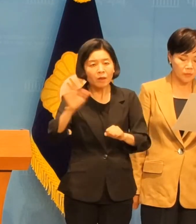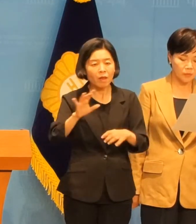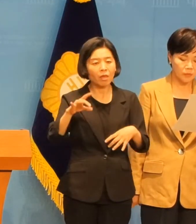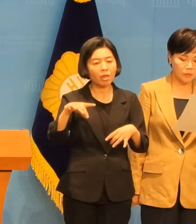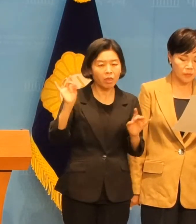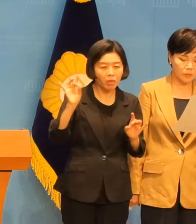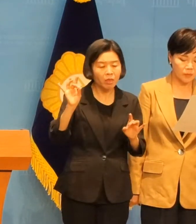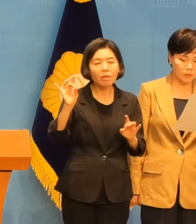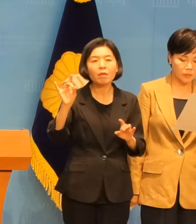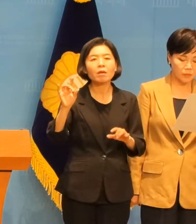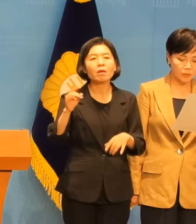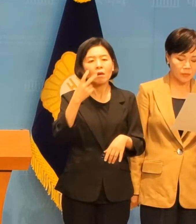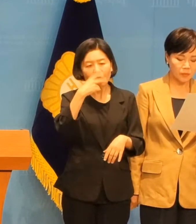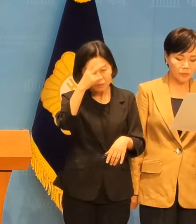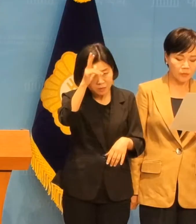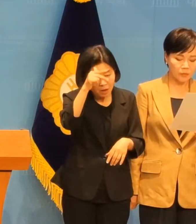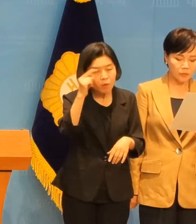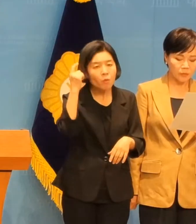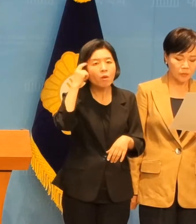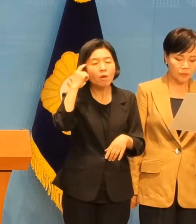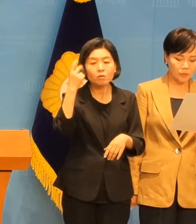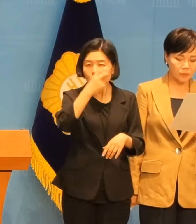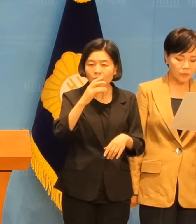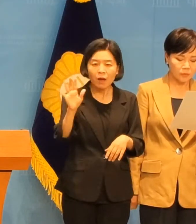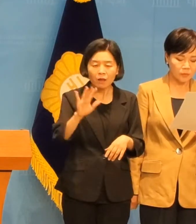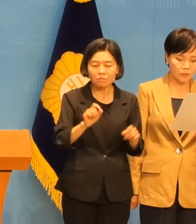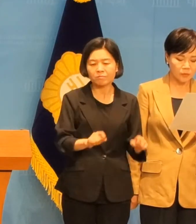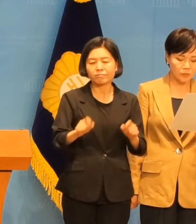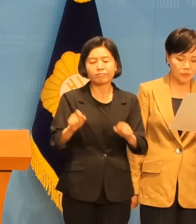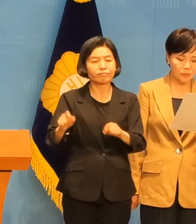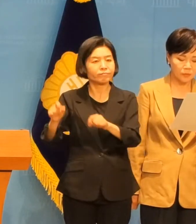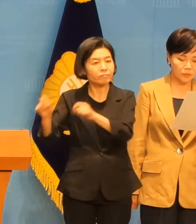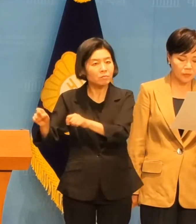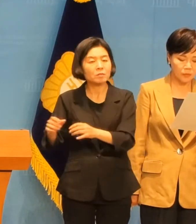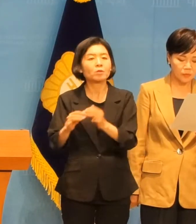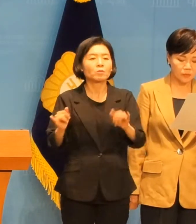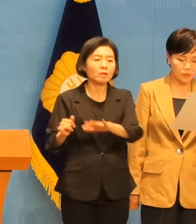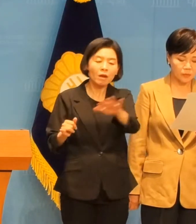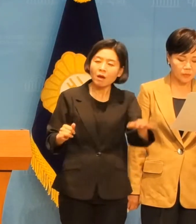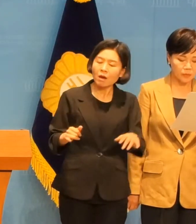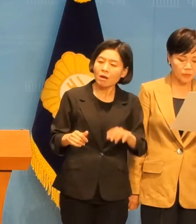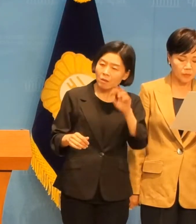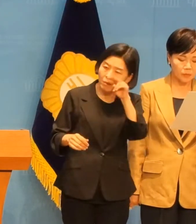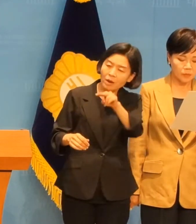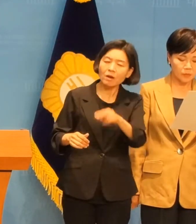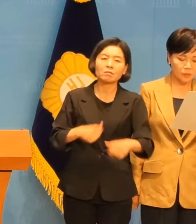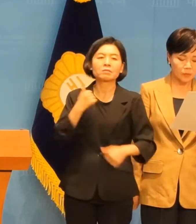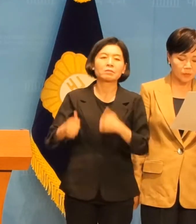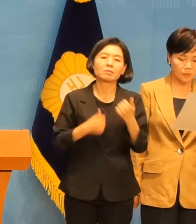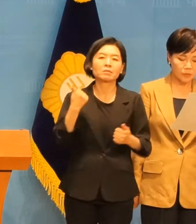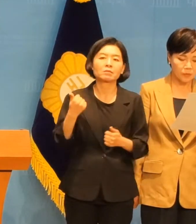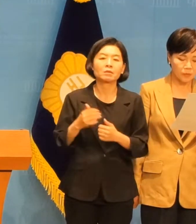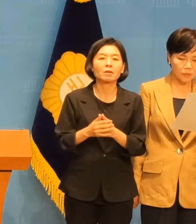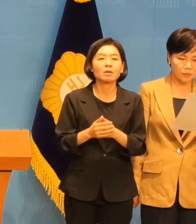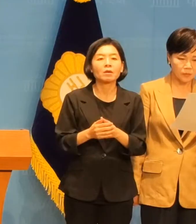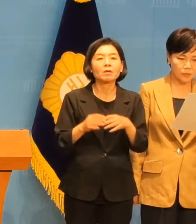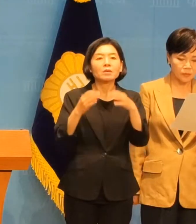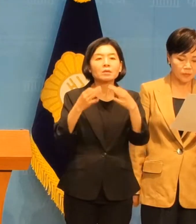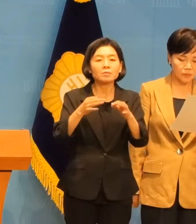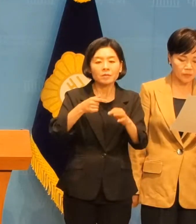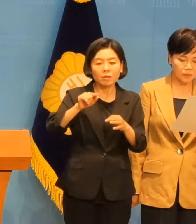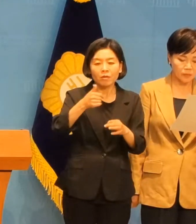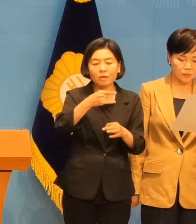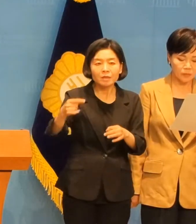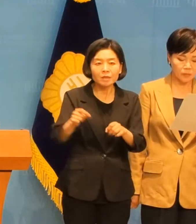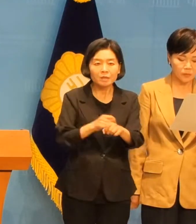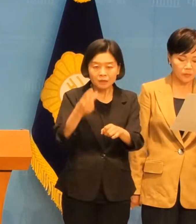검찰의 뭉개기와 수사 지연에 국민들은 분노하지 않을 수 없습니다. 따라서 더불어민주당 김건희 특검